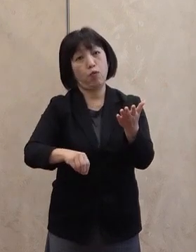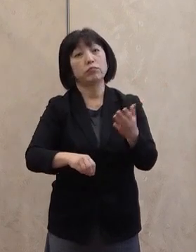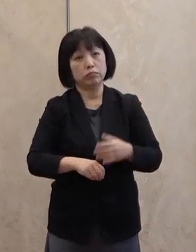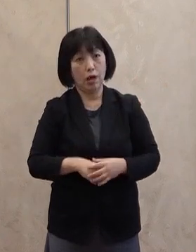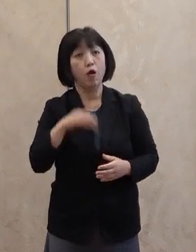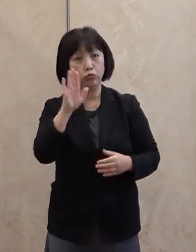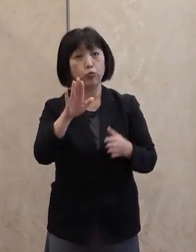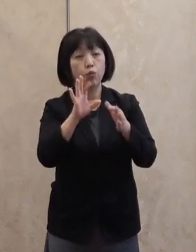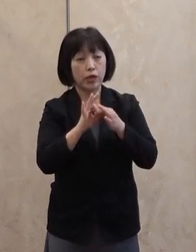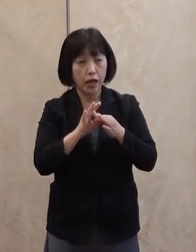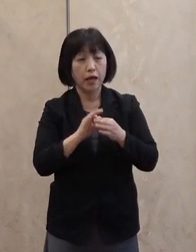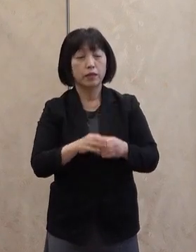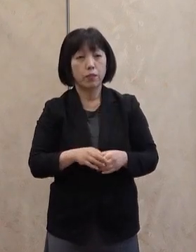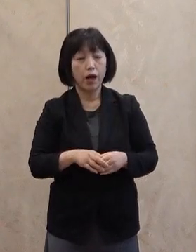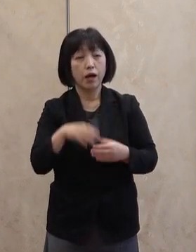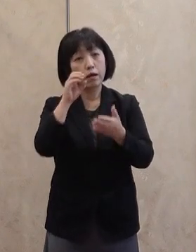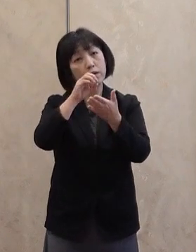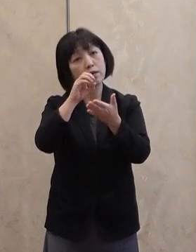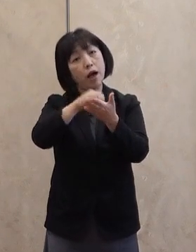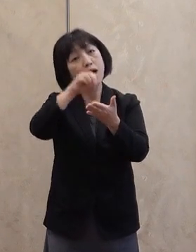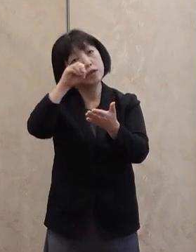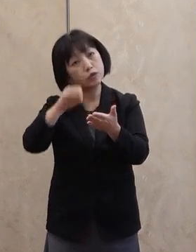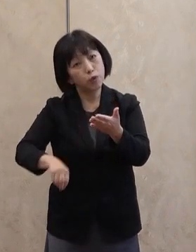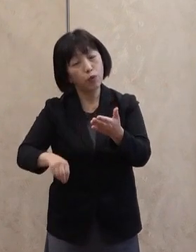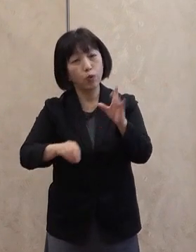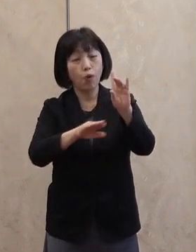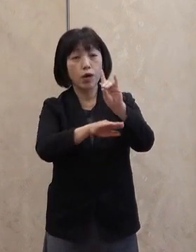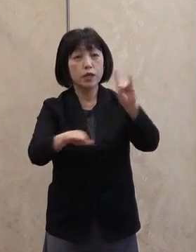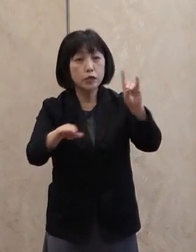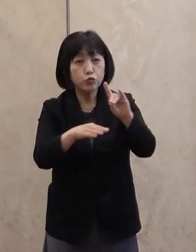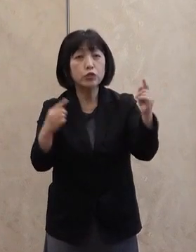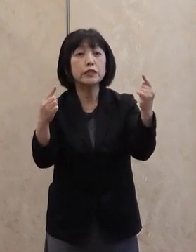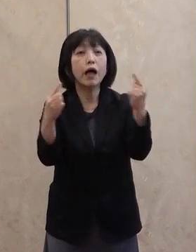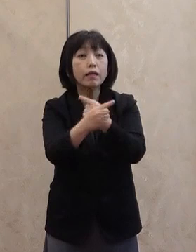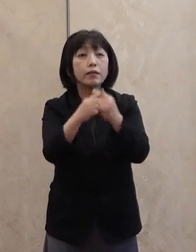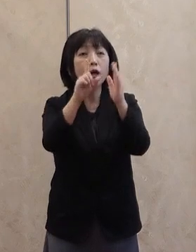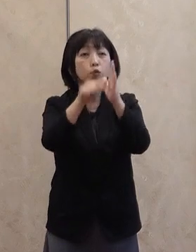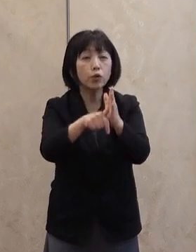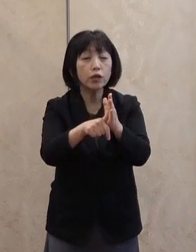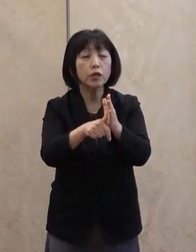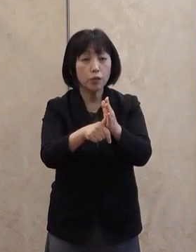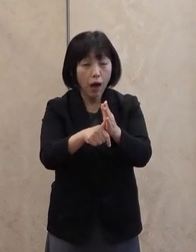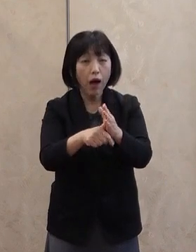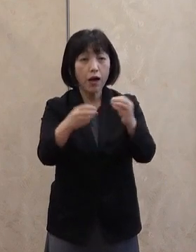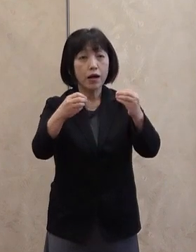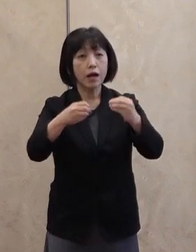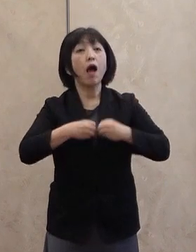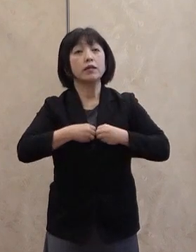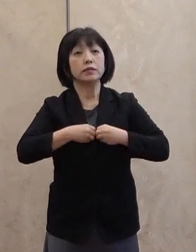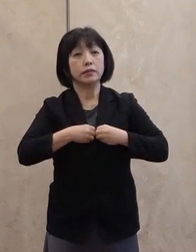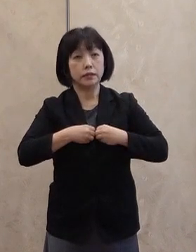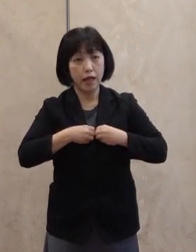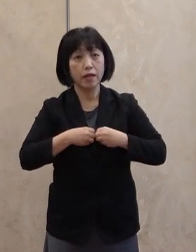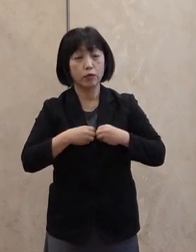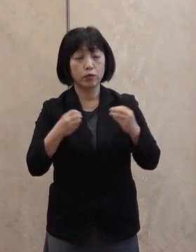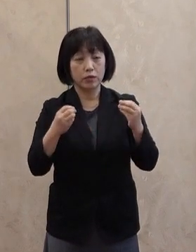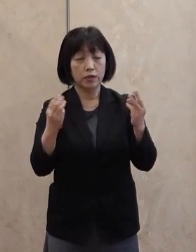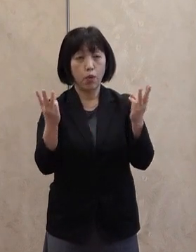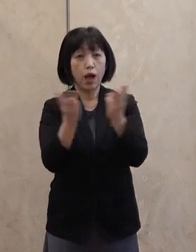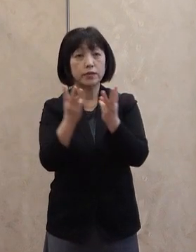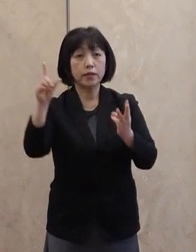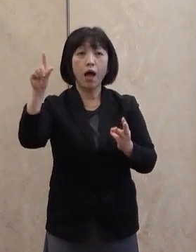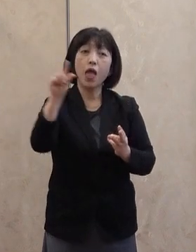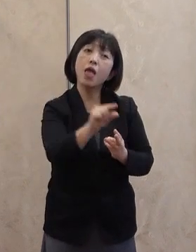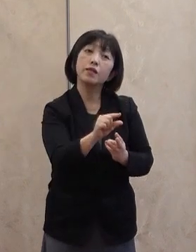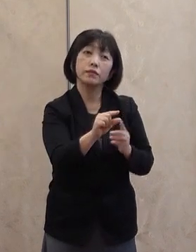そういった意味ではやはりその一定、この解除の基準を満たせば、数がもう随分とぐーっと落とし込んで、陽性者の数